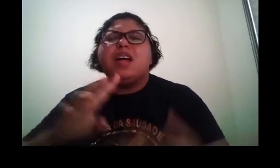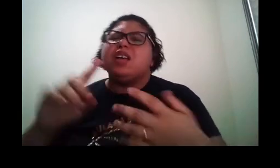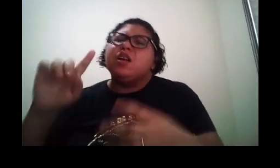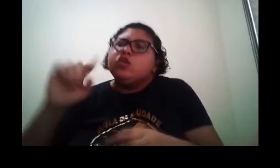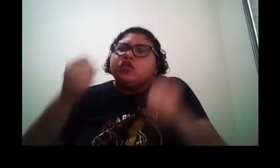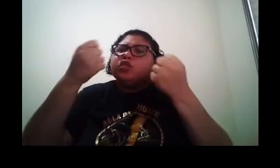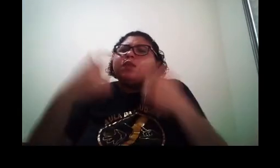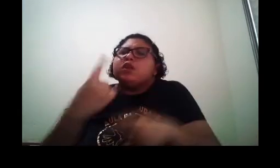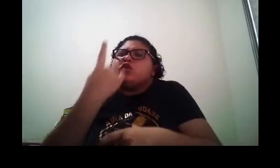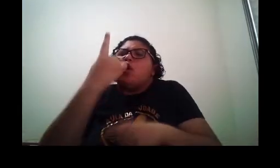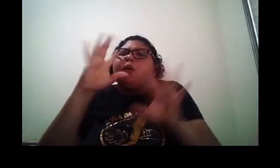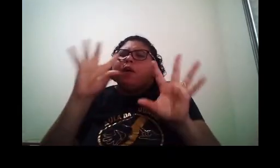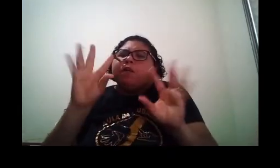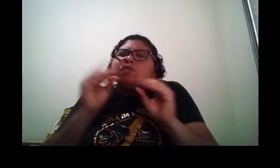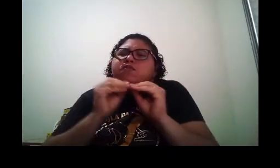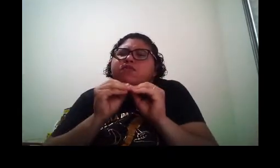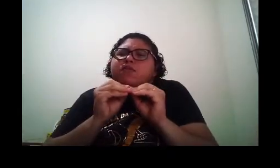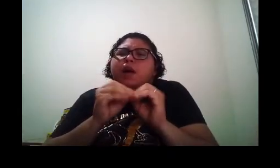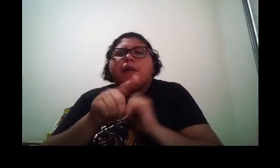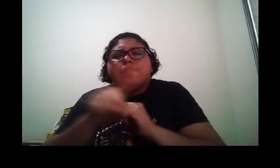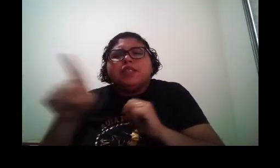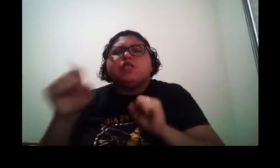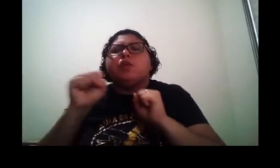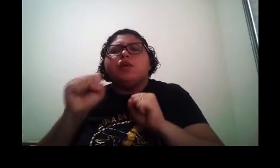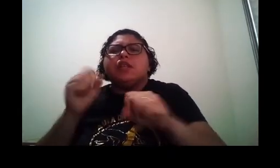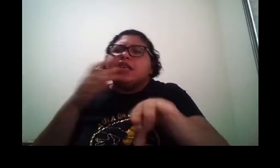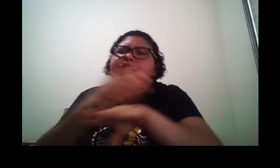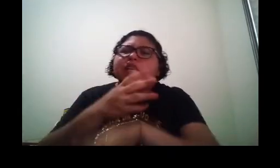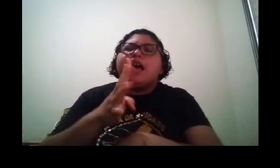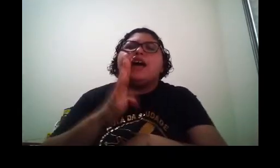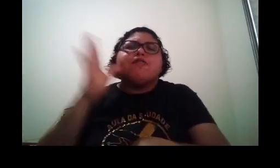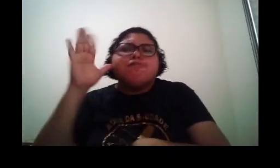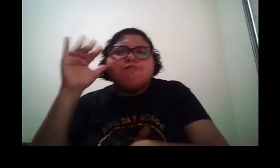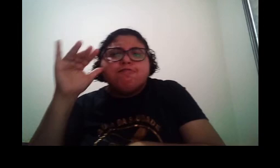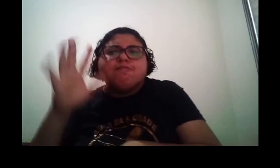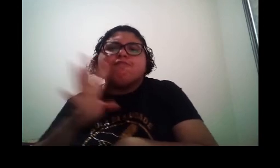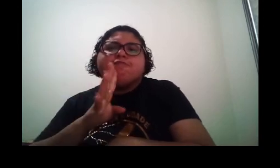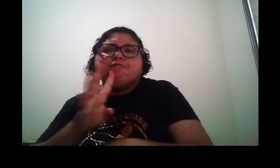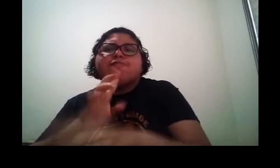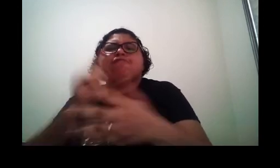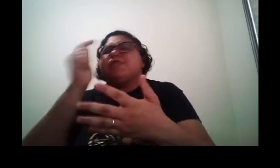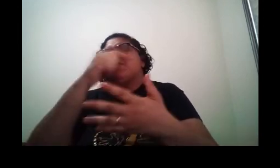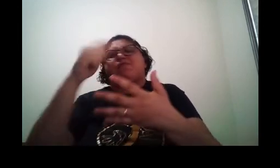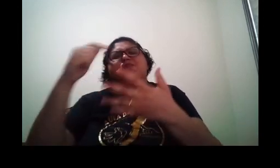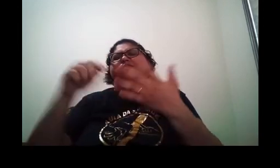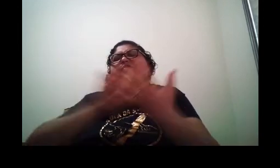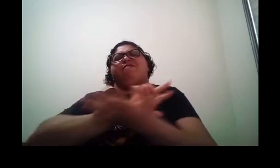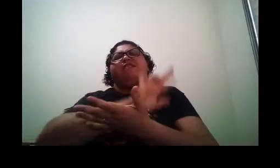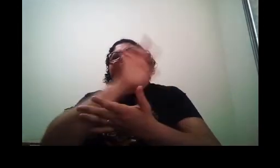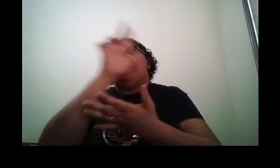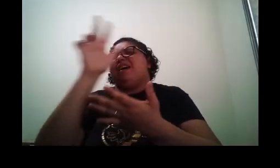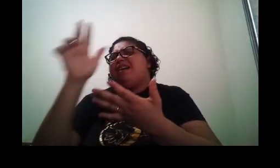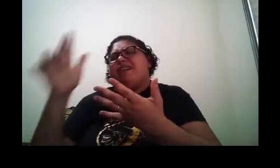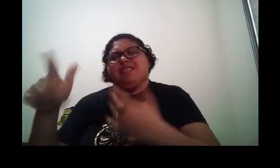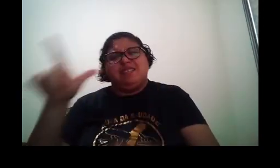aspecto, mas vocês podem, né, por curiosidade, ler outras obras muito interessantes a respeito da literatura